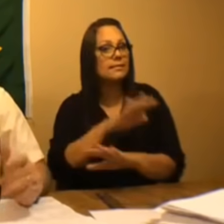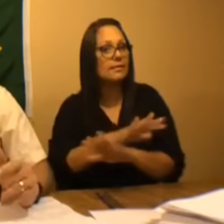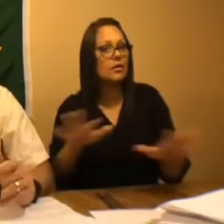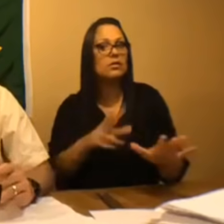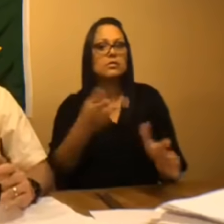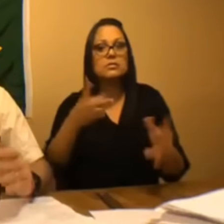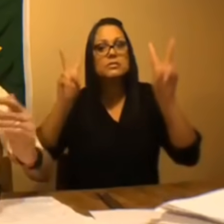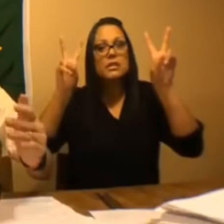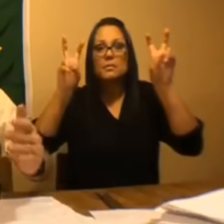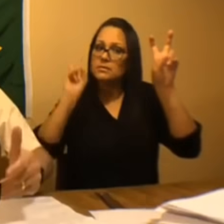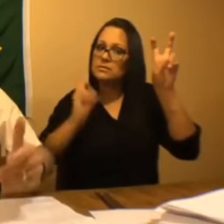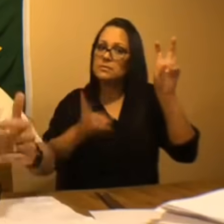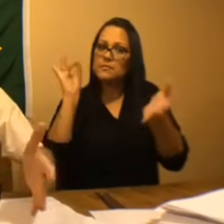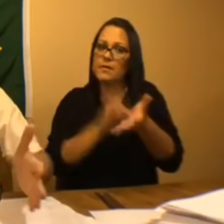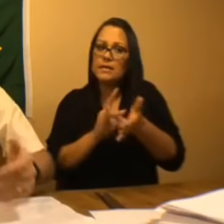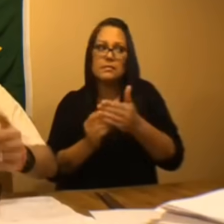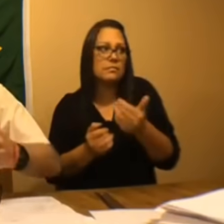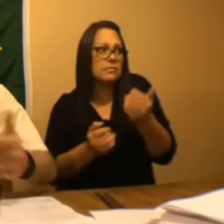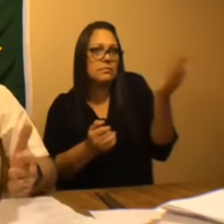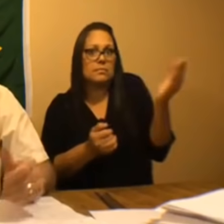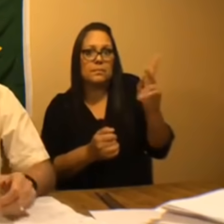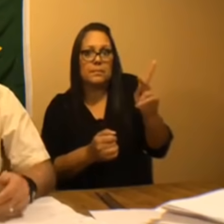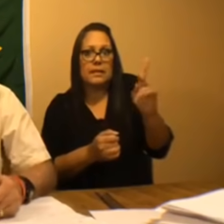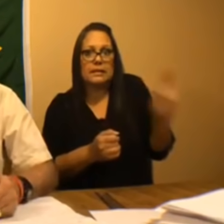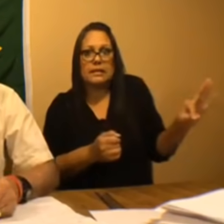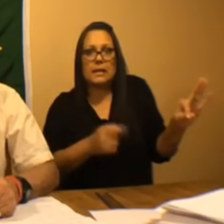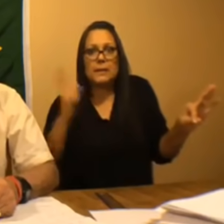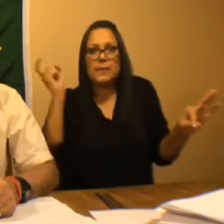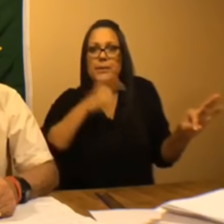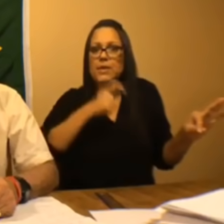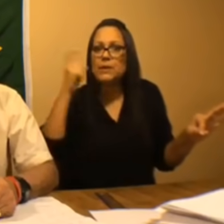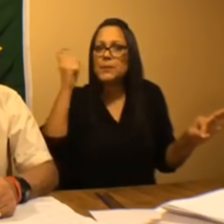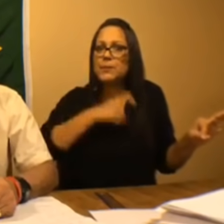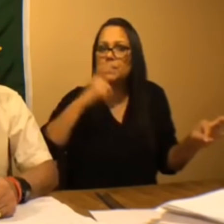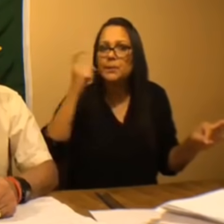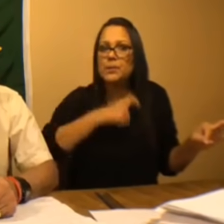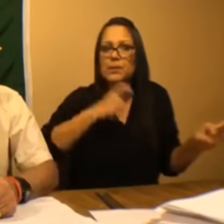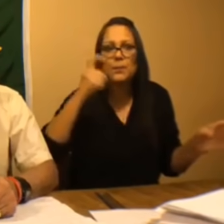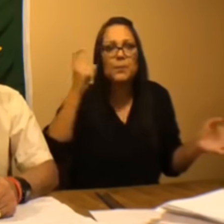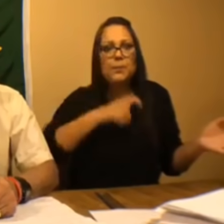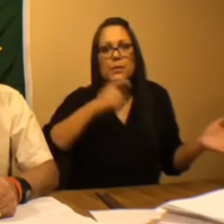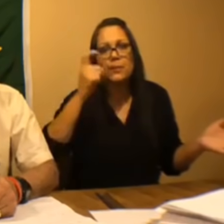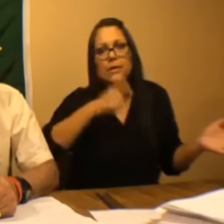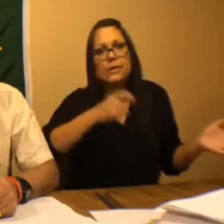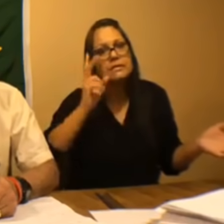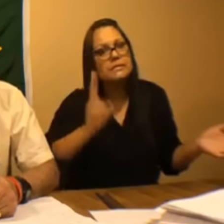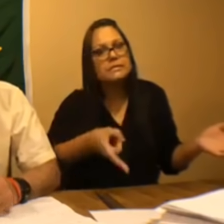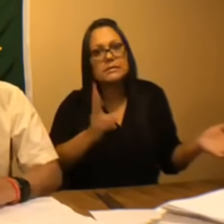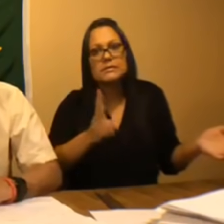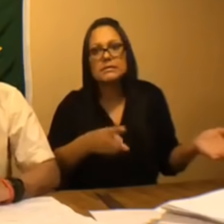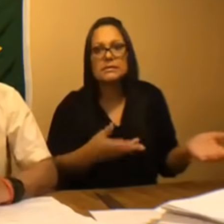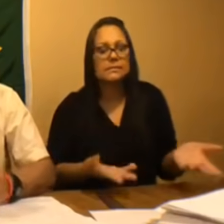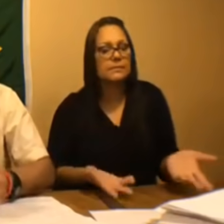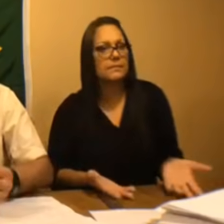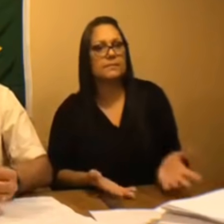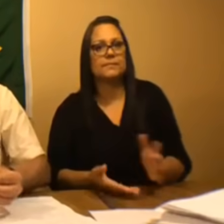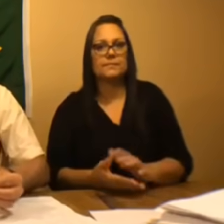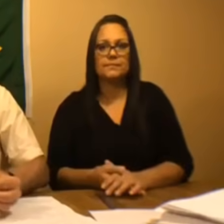na verdade. E o outro lado, na mentira deslavada. E a mentira deslavada, deixo bem claro,